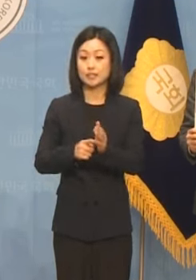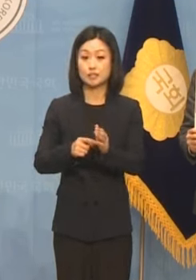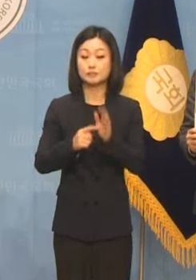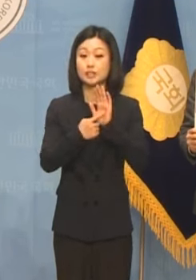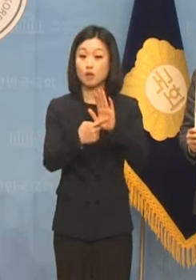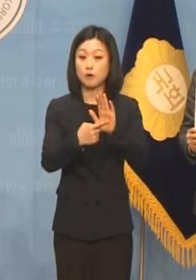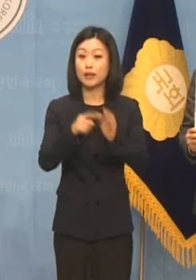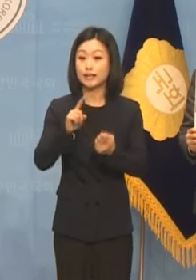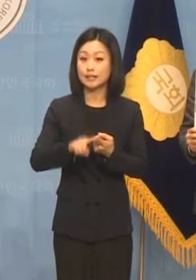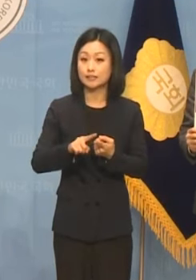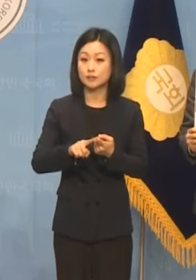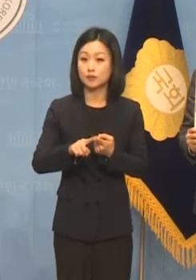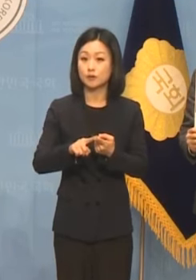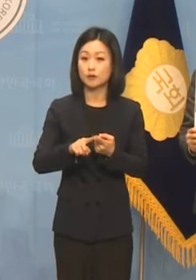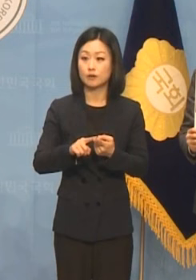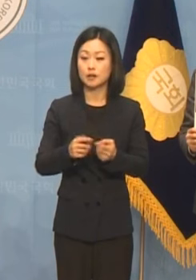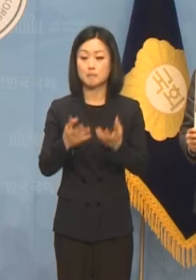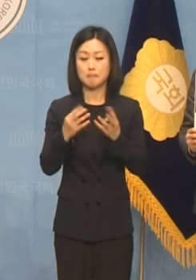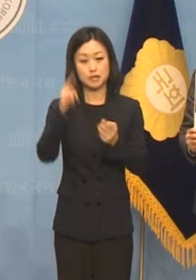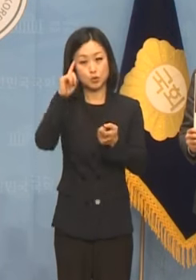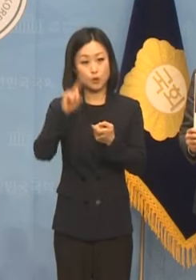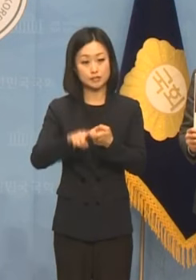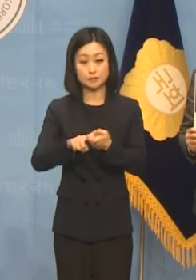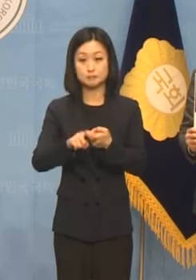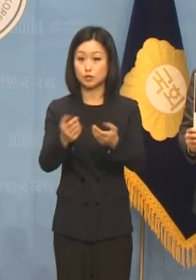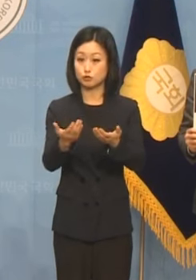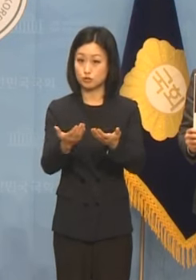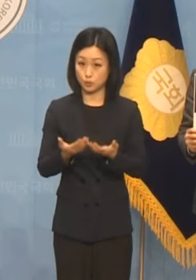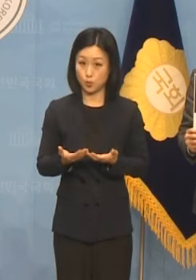대해서 많은 관심을 가지고